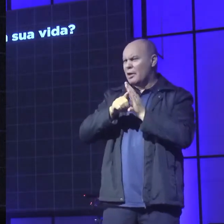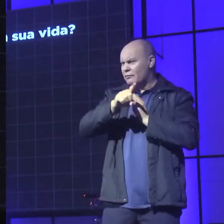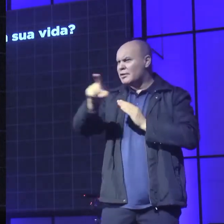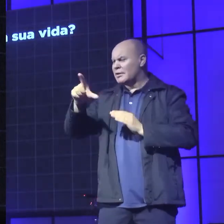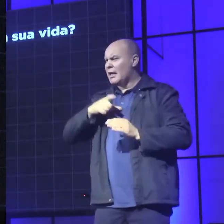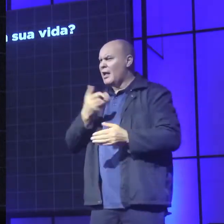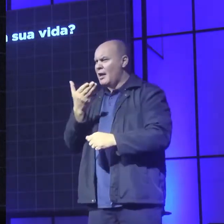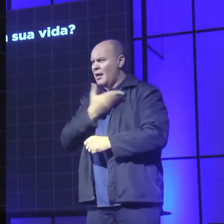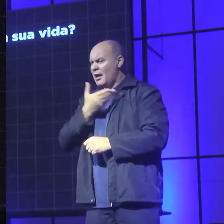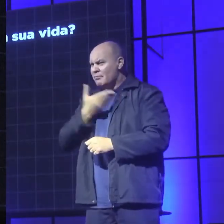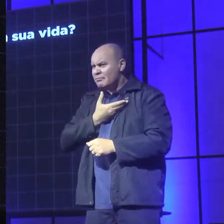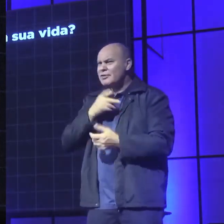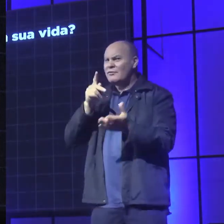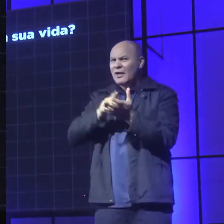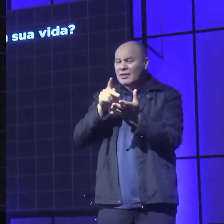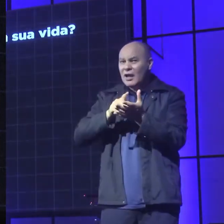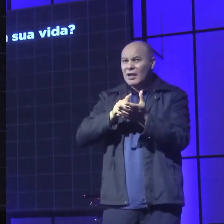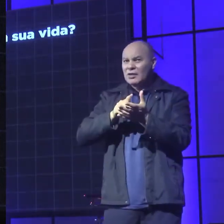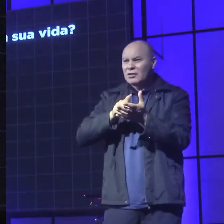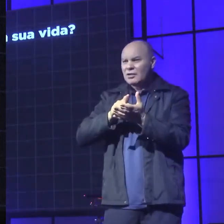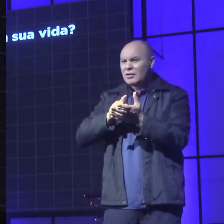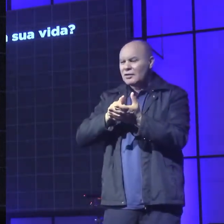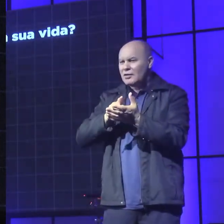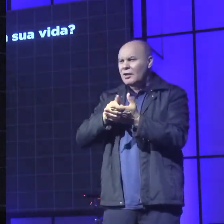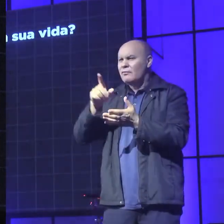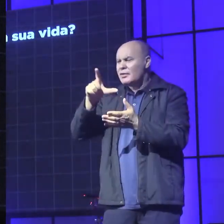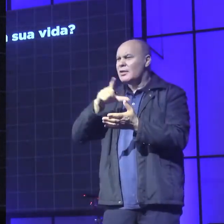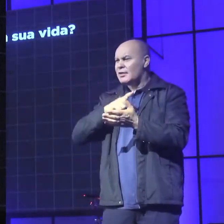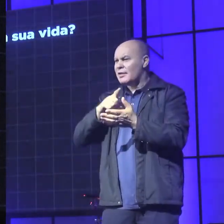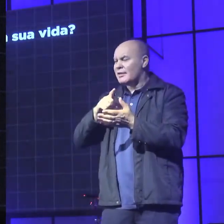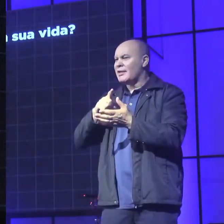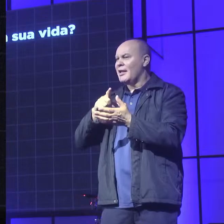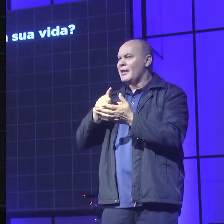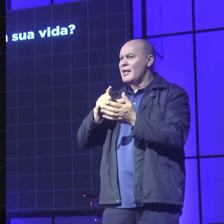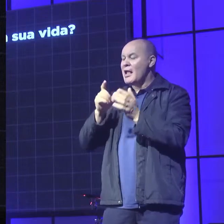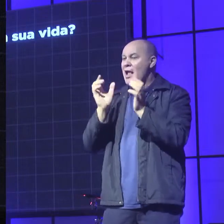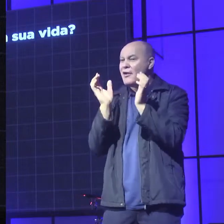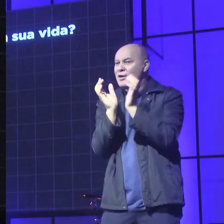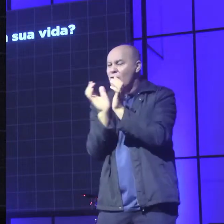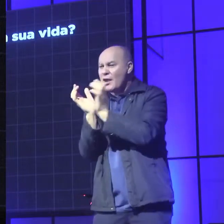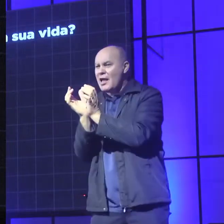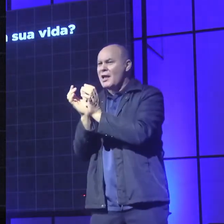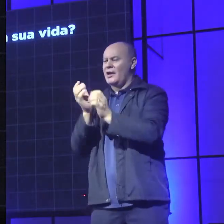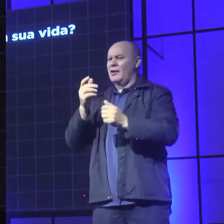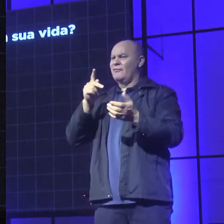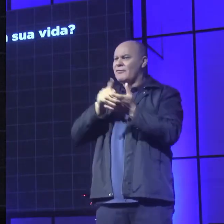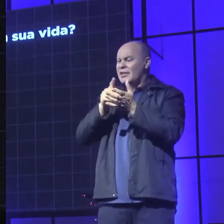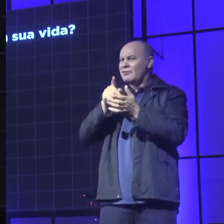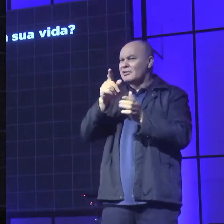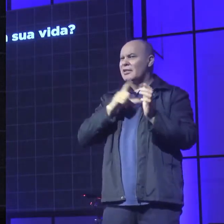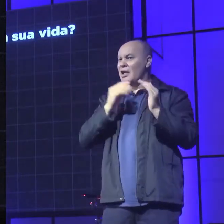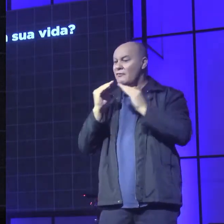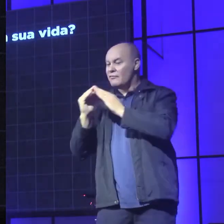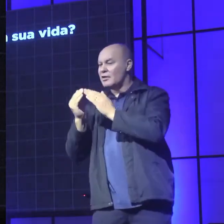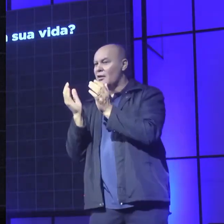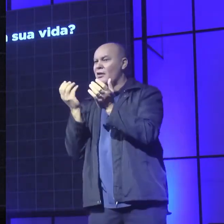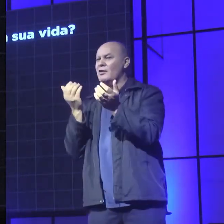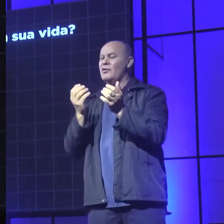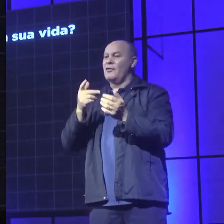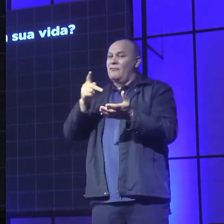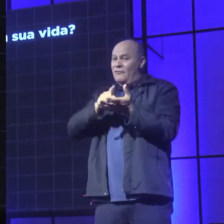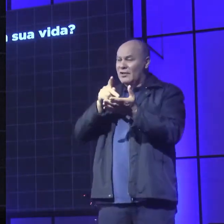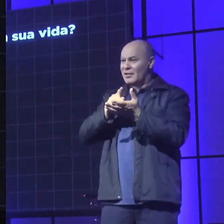tem as pessoas certas na sua vida? Será que as pessoas com quem você convive,